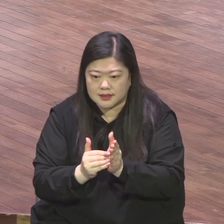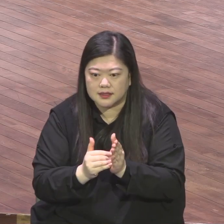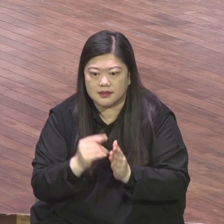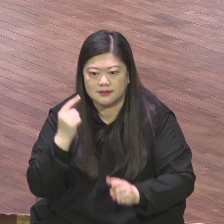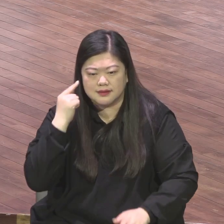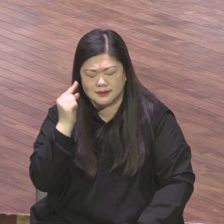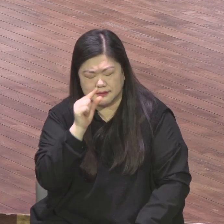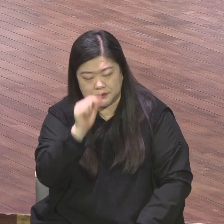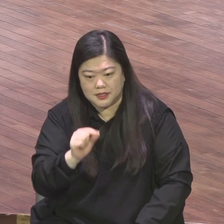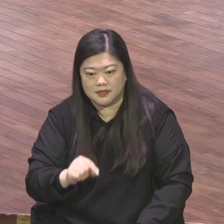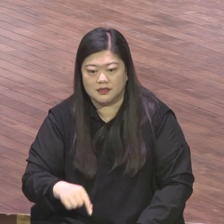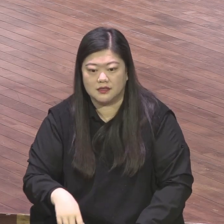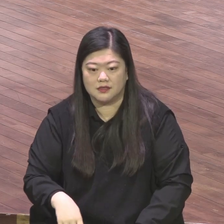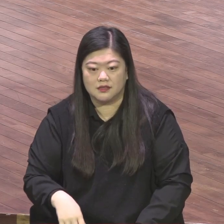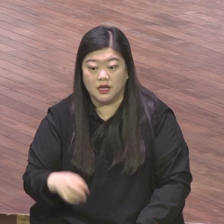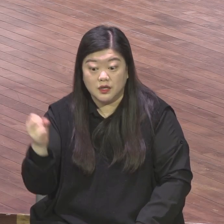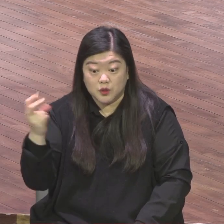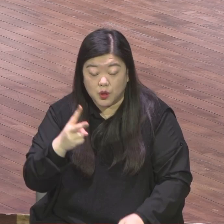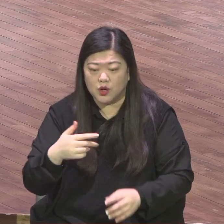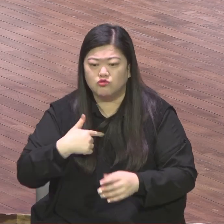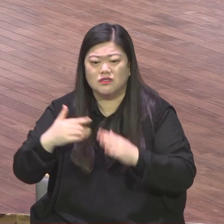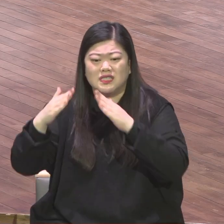소리 들린다고 수호하는 거요.